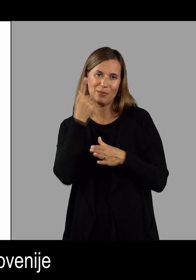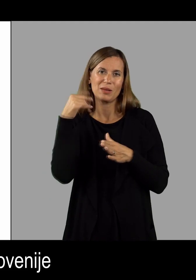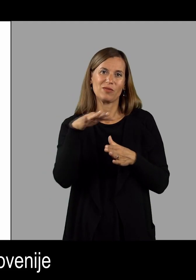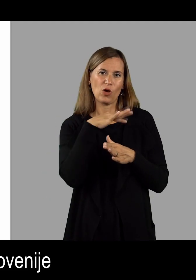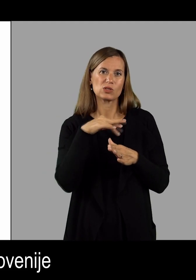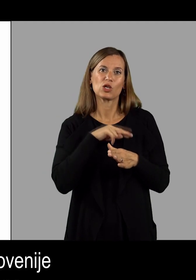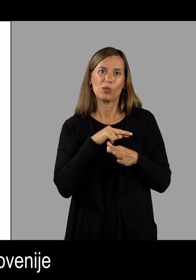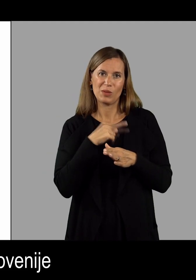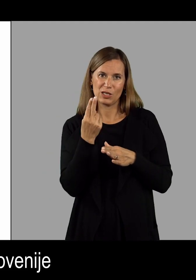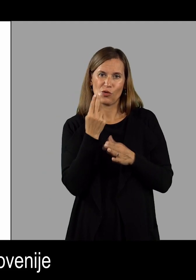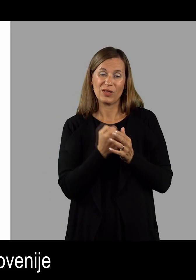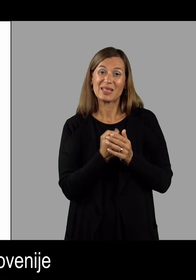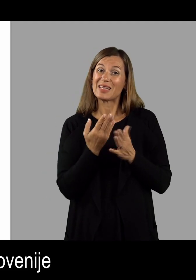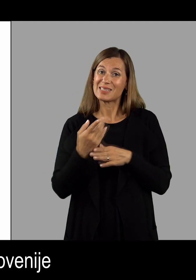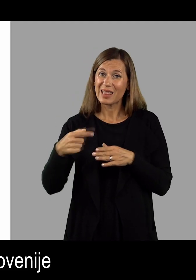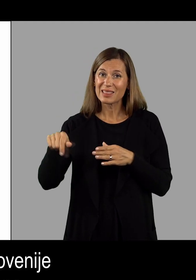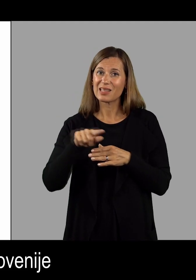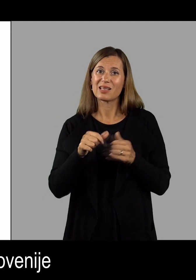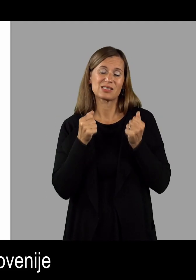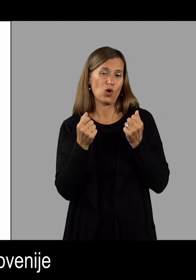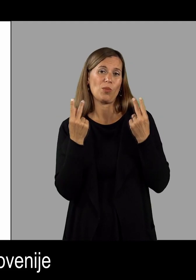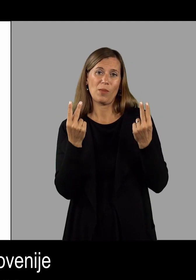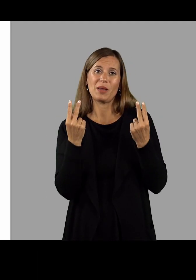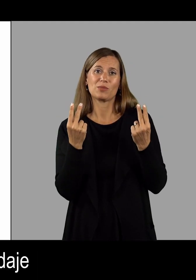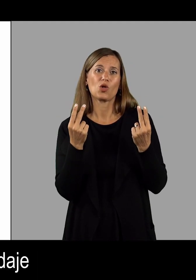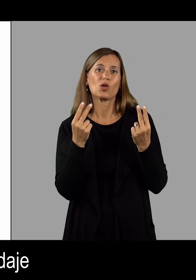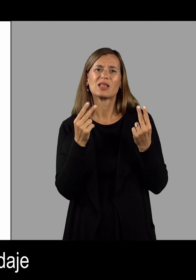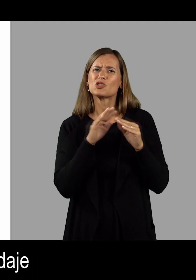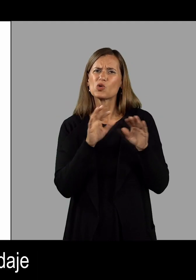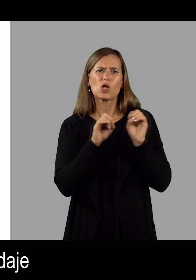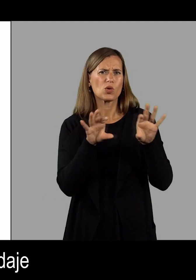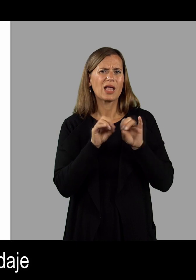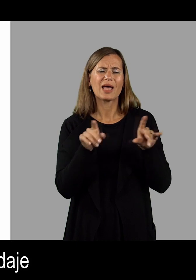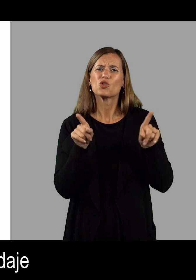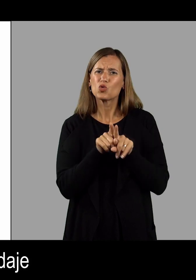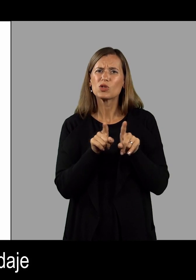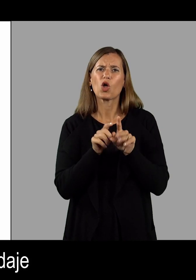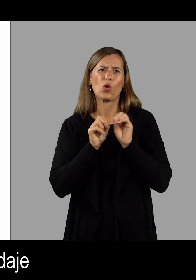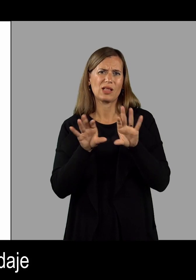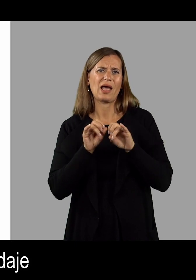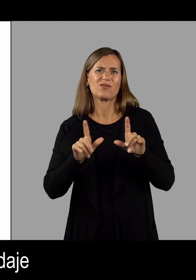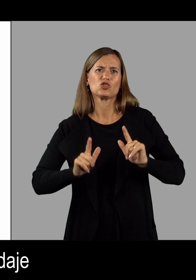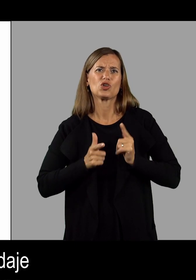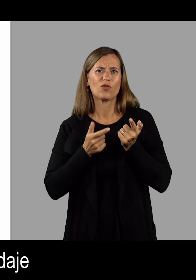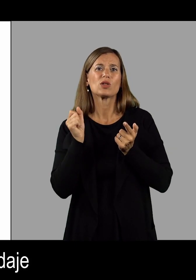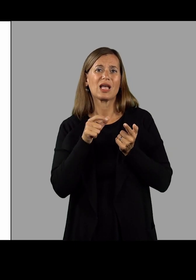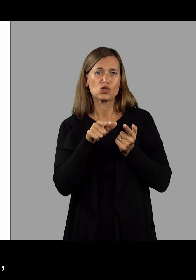uporabnikov slovenskega znakovnega jezika, 75 tisoč uporabnikov slušnih aparatov in